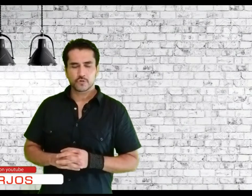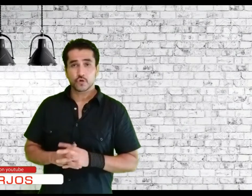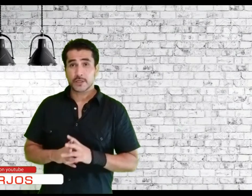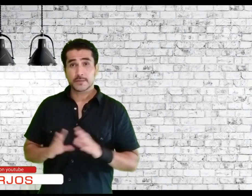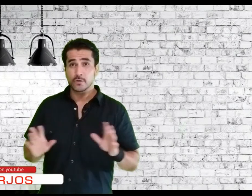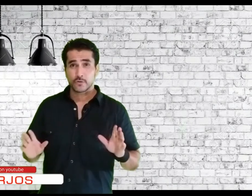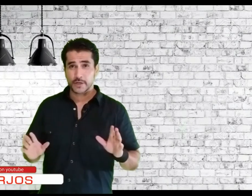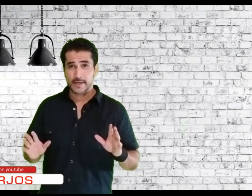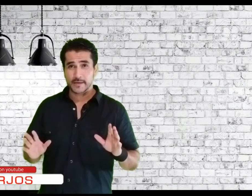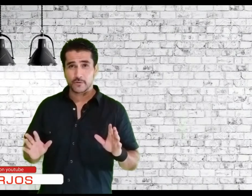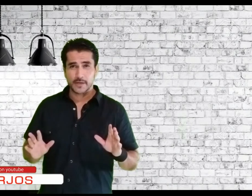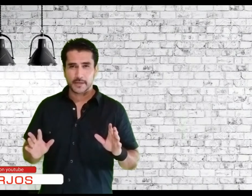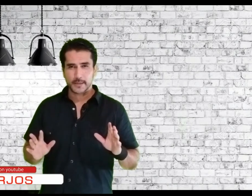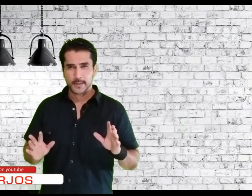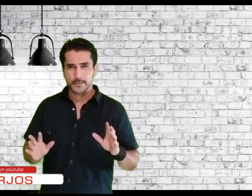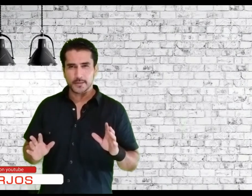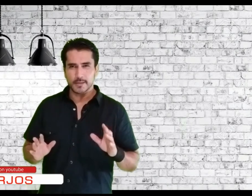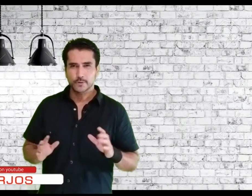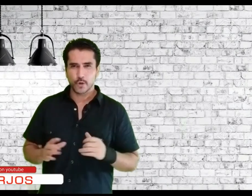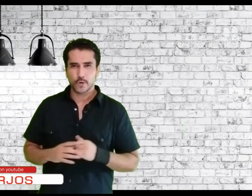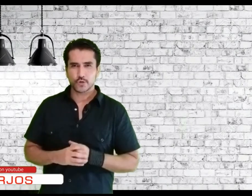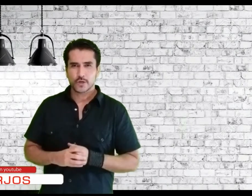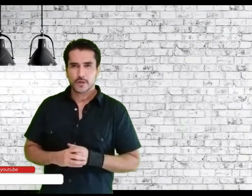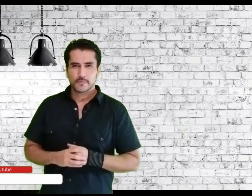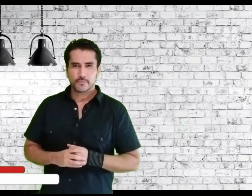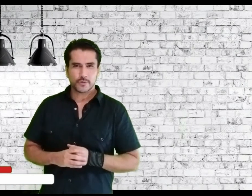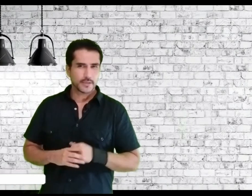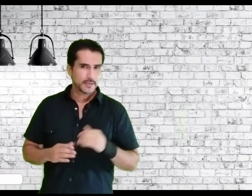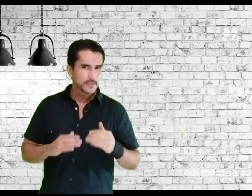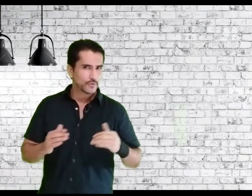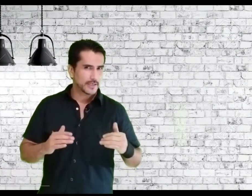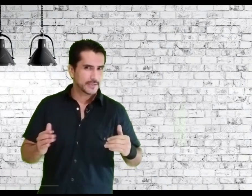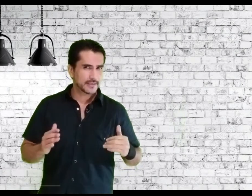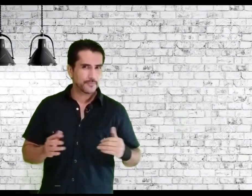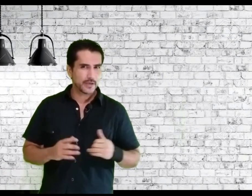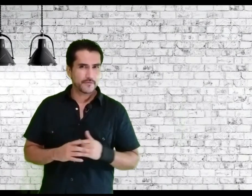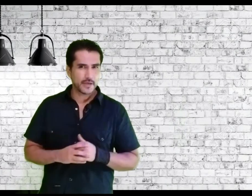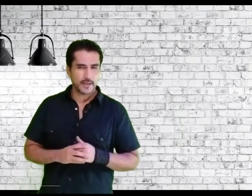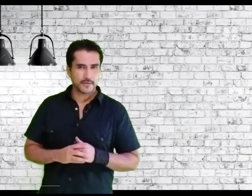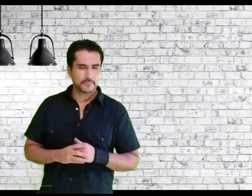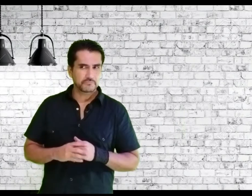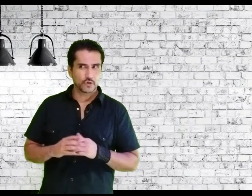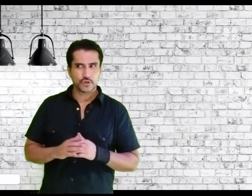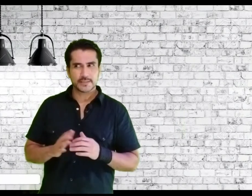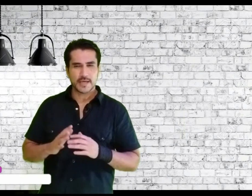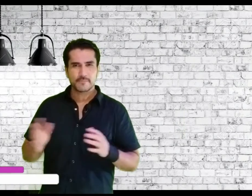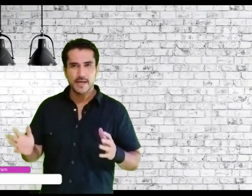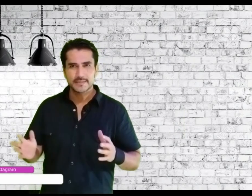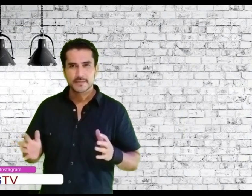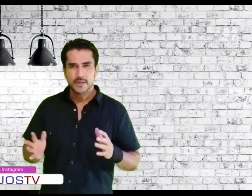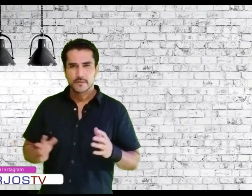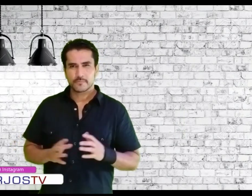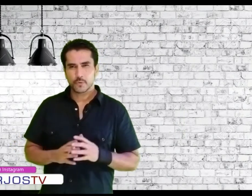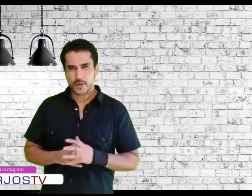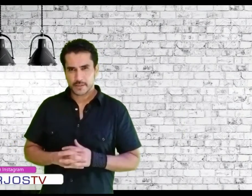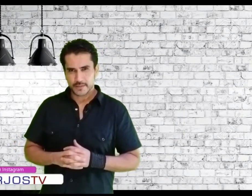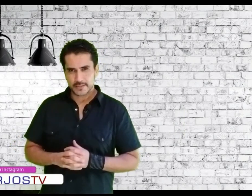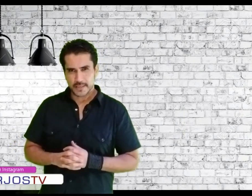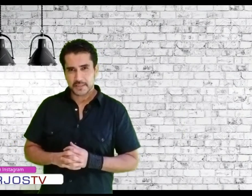No sé si lograré tener a todos, porque hice una lista previa y no sé si hay más. Voy a revisar y